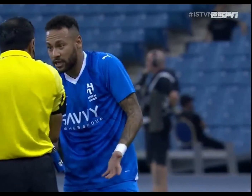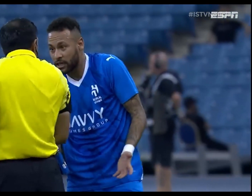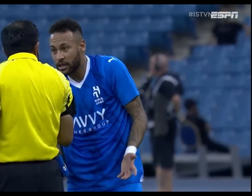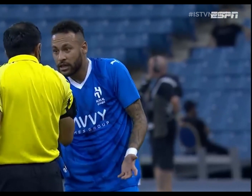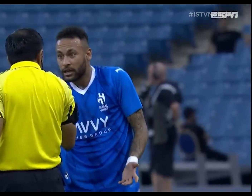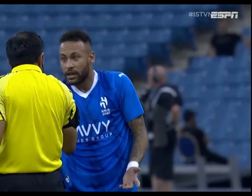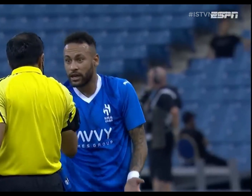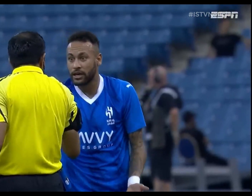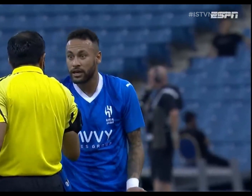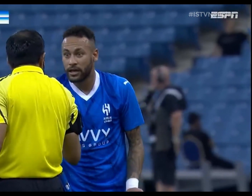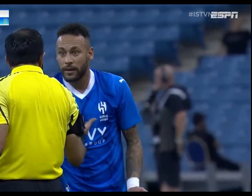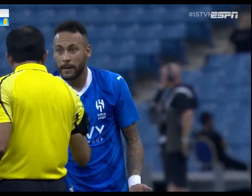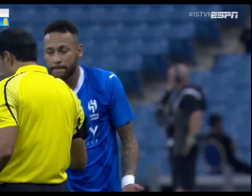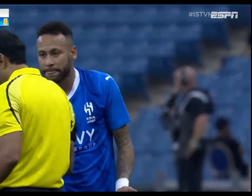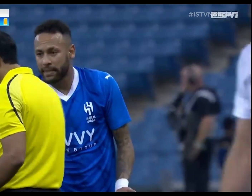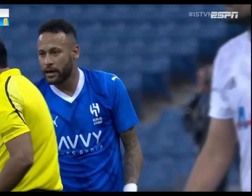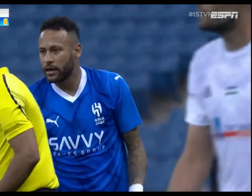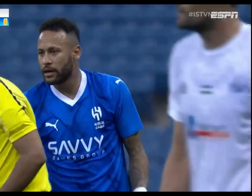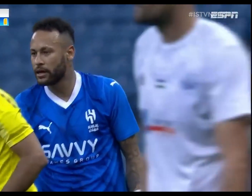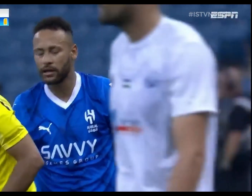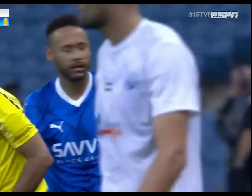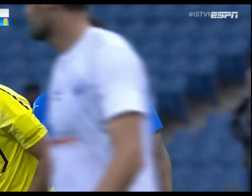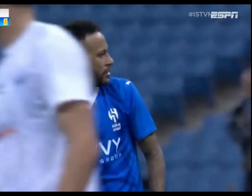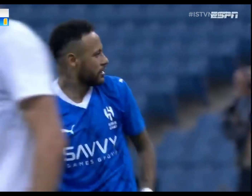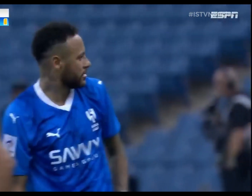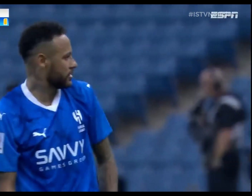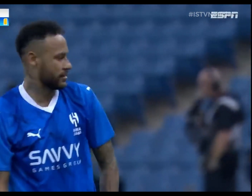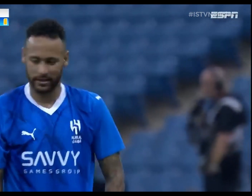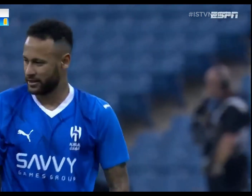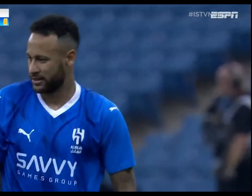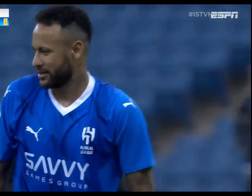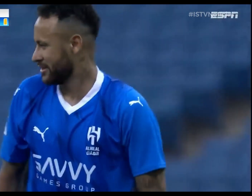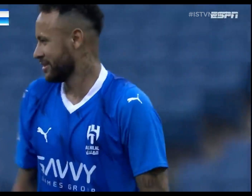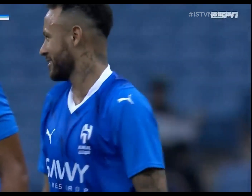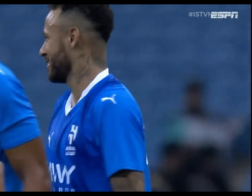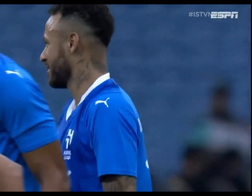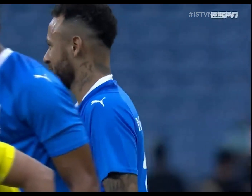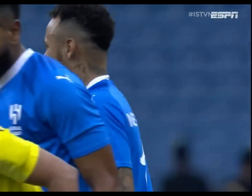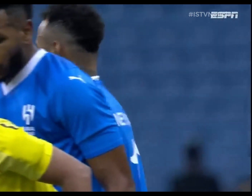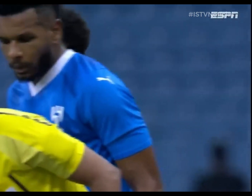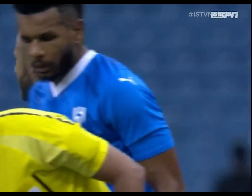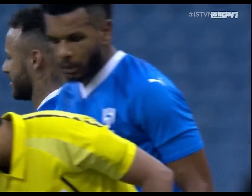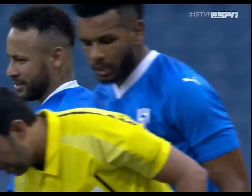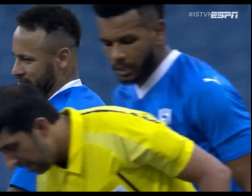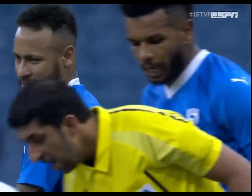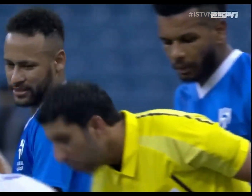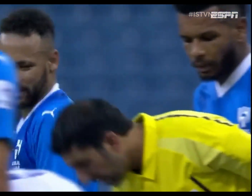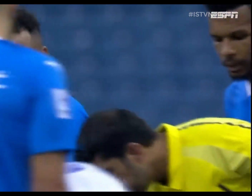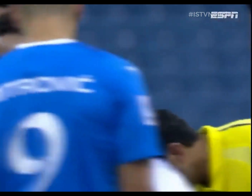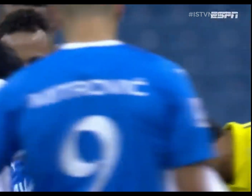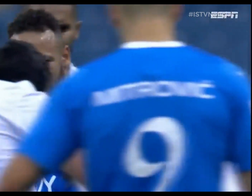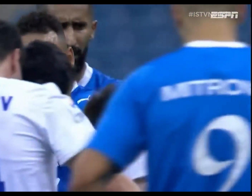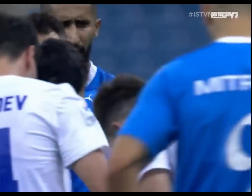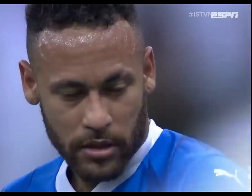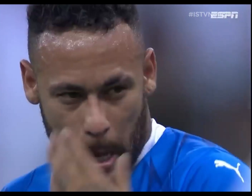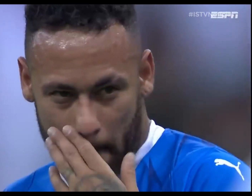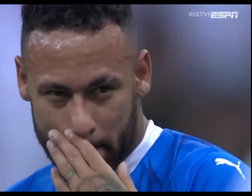árabe, Jesus teria repreendido Neymar no vestiário por sua atitude, o que não foi bem recebido pelo brasileiro. Além de não ter aceitado as cobranças,